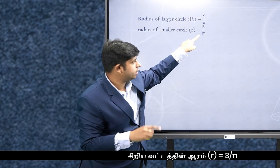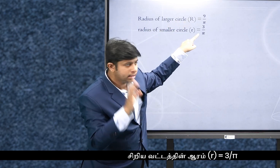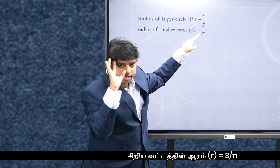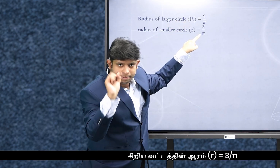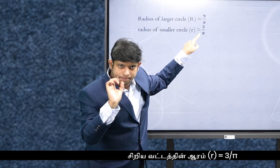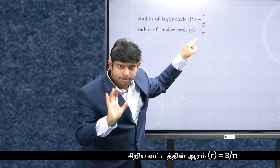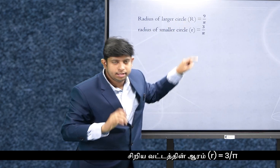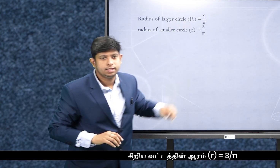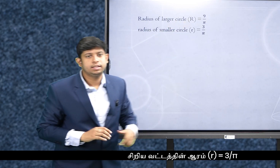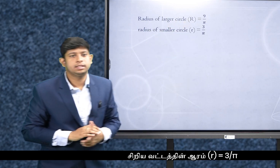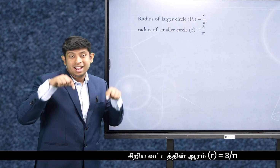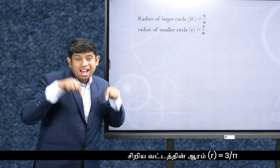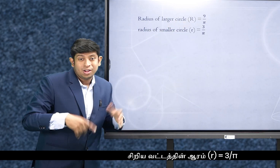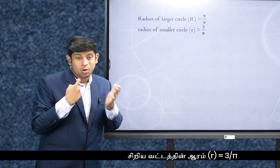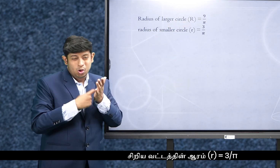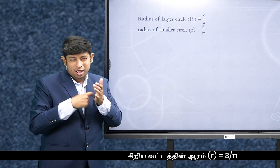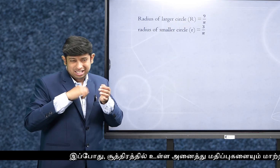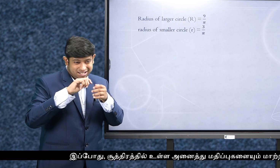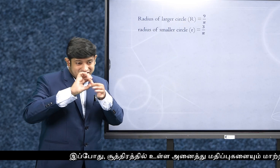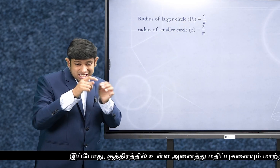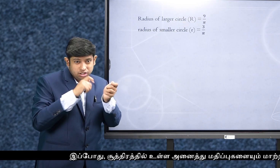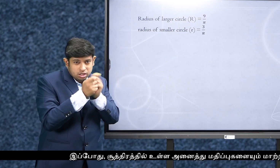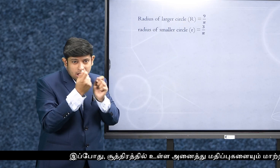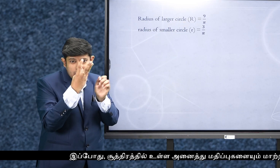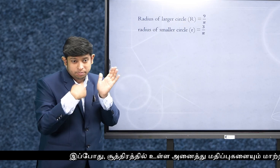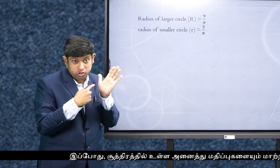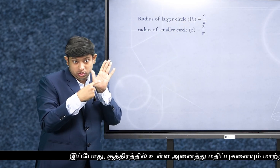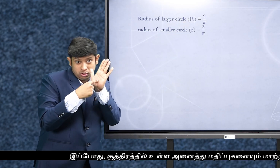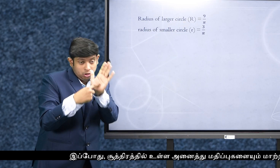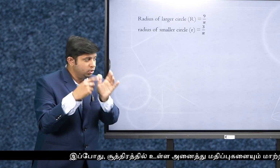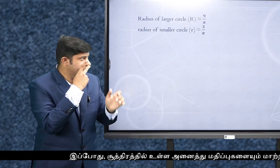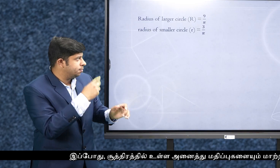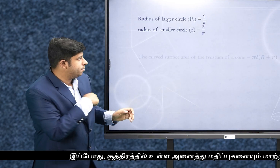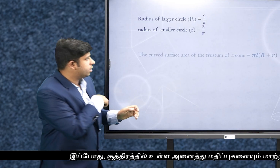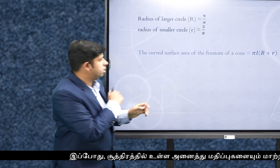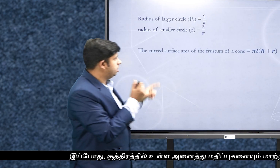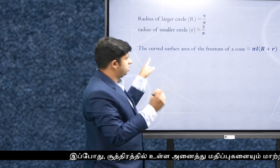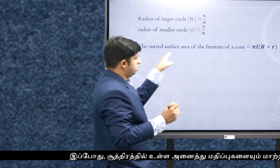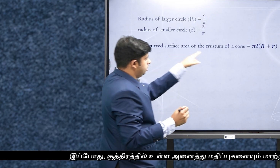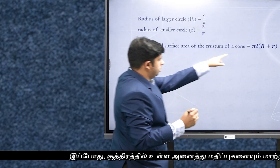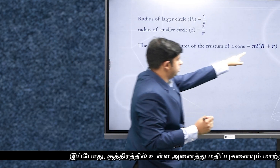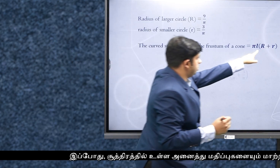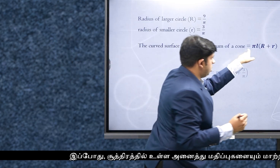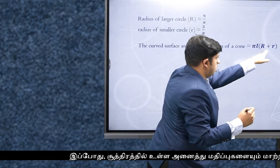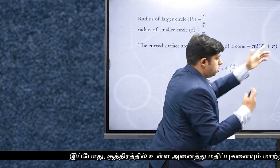சிறிய ஆர் ஈடு 3 கீழ் பை. இப்போது சூத்திரத்தில் உள்ள அனைத்து மதிப்புகளையும் மாற்றவும்.